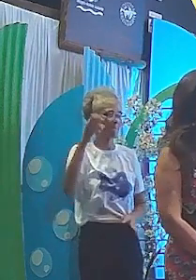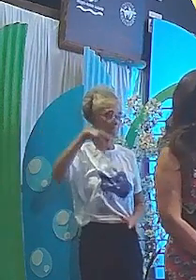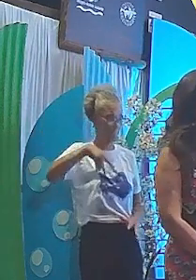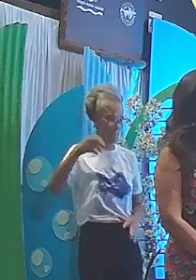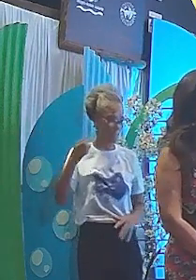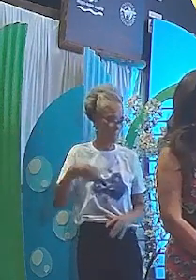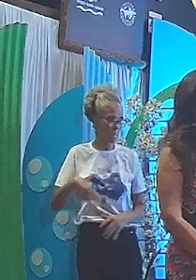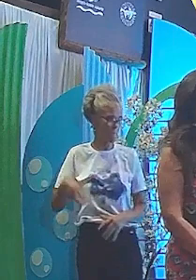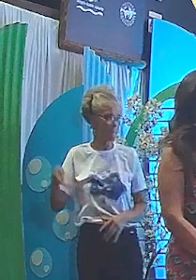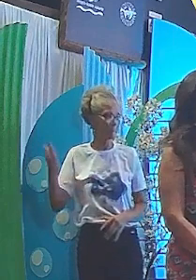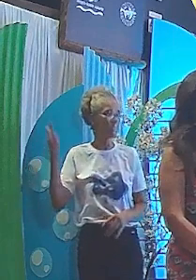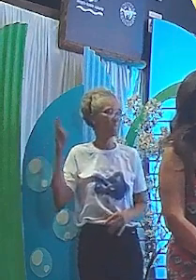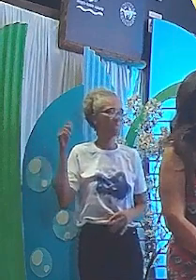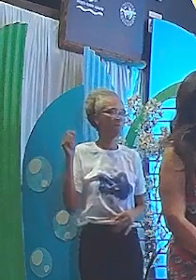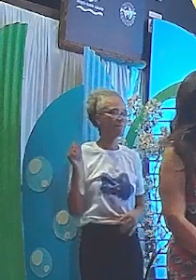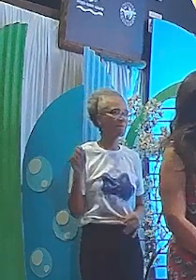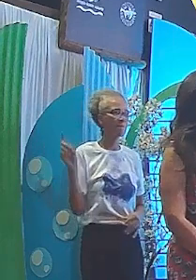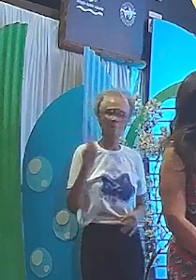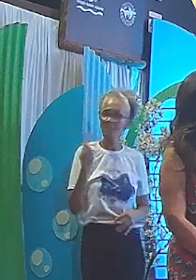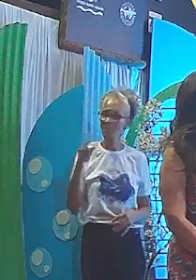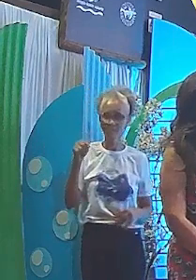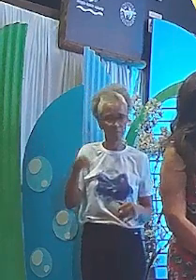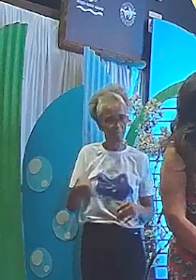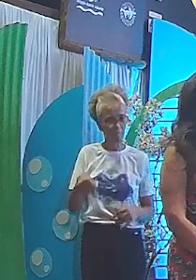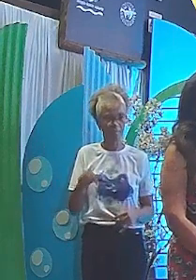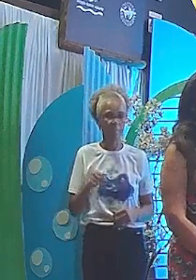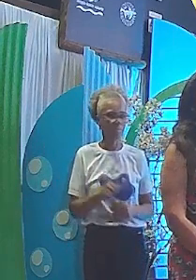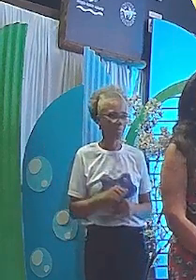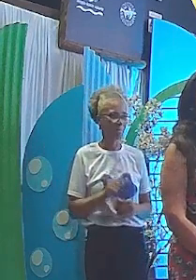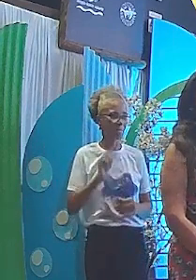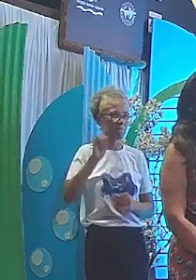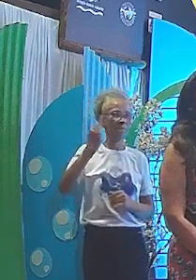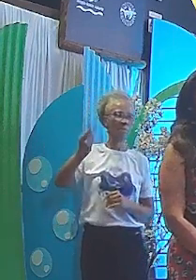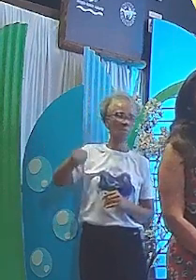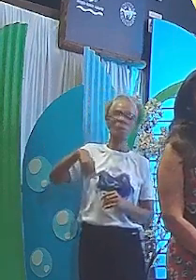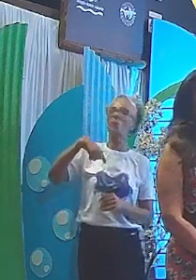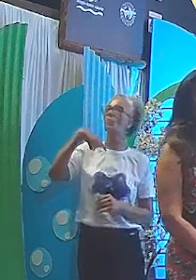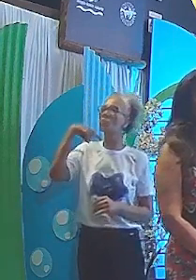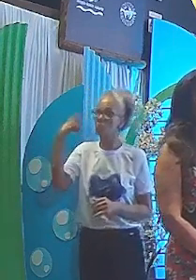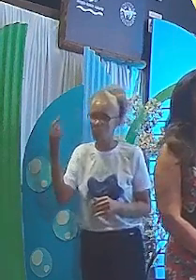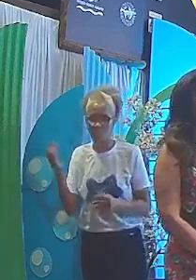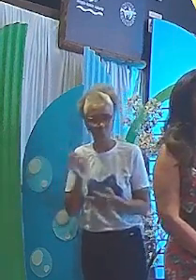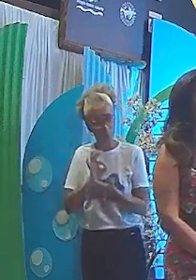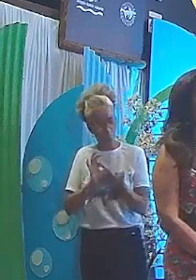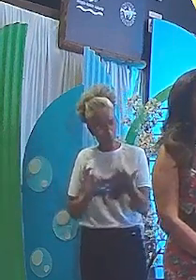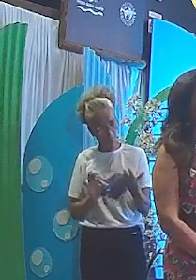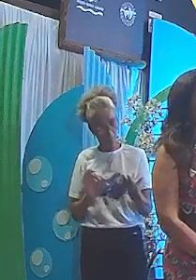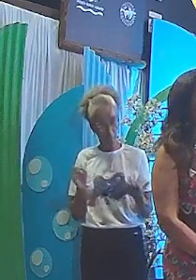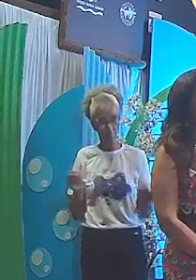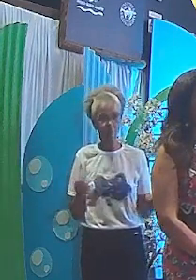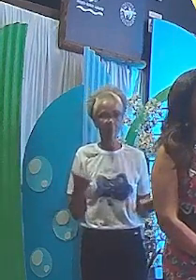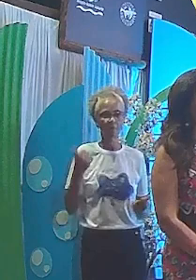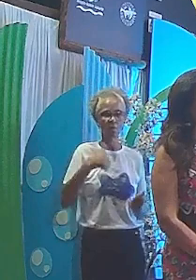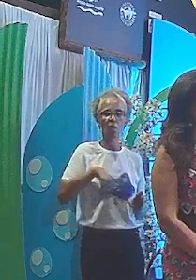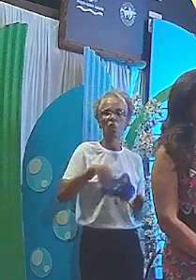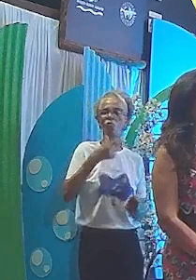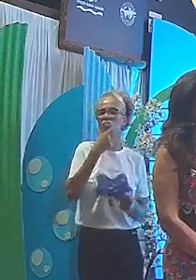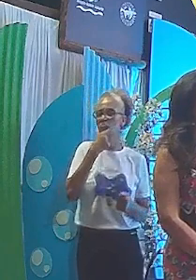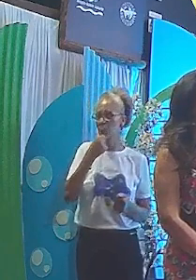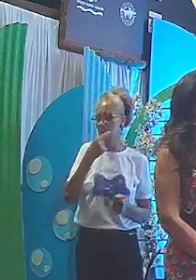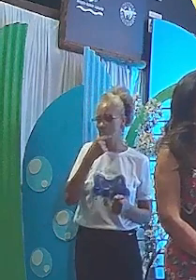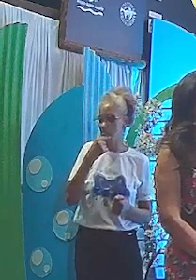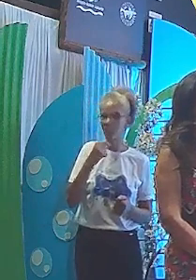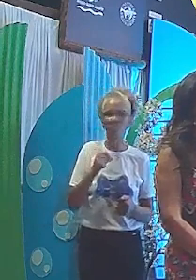Vladimir Pinheiro, que infelizmente não pôde estar aqui presente devido a outras agendas, mas tanto Vladimir, quanto nosso secretário